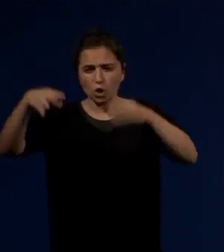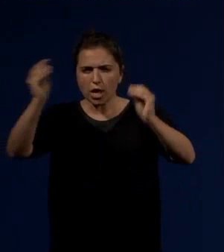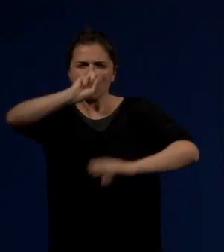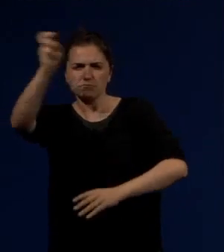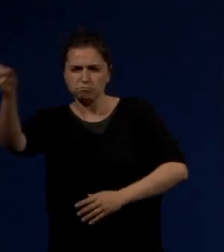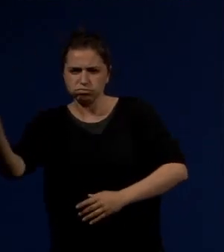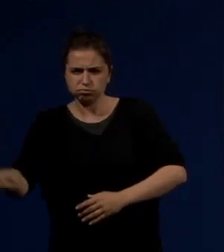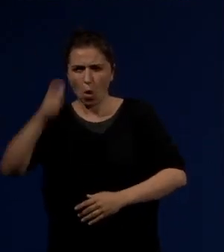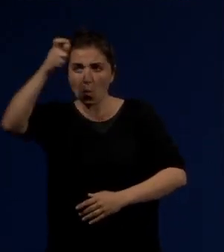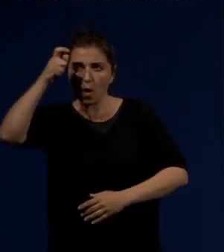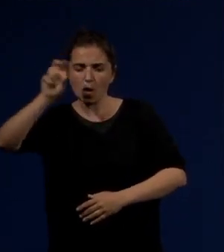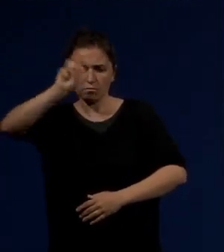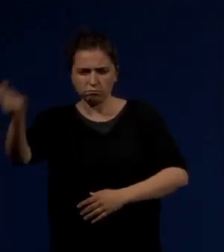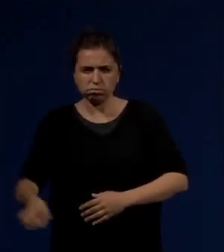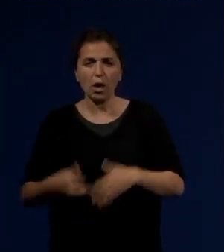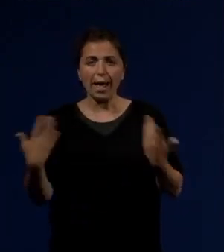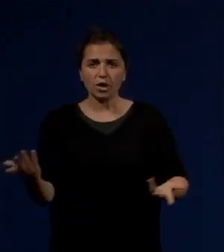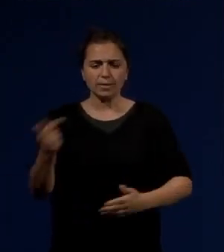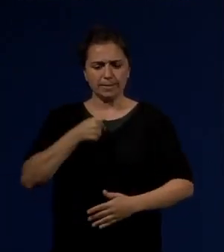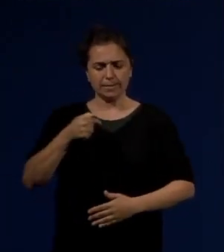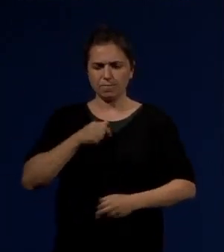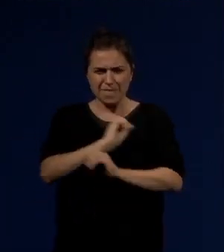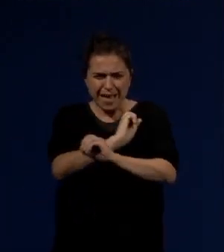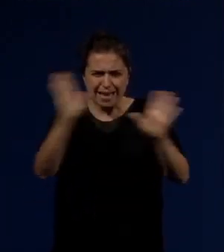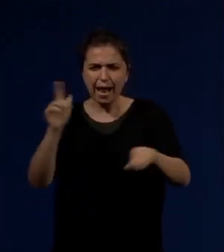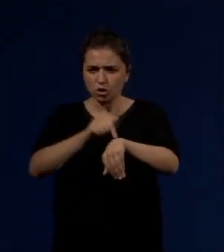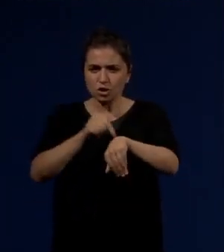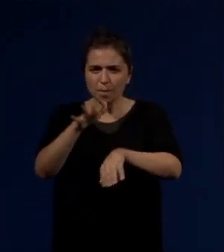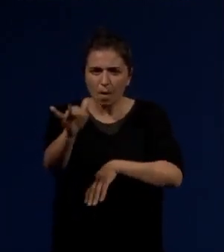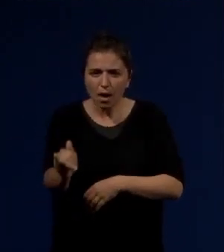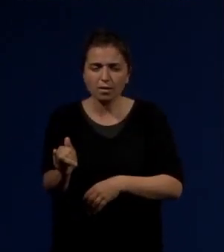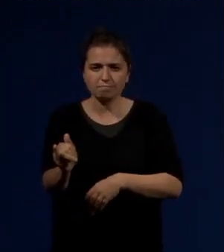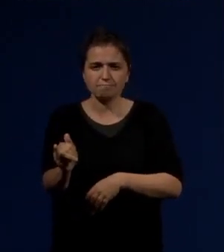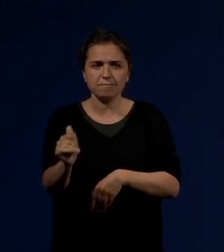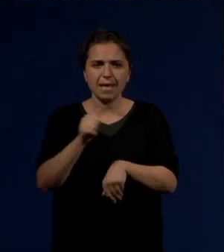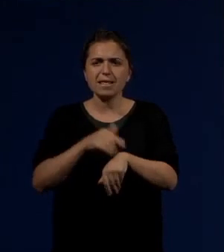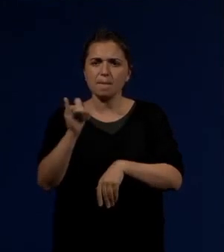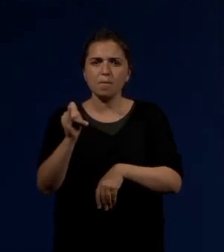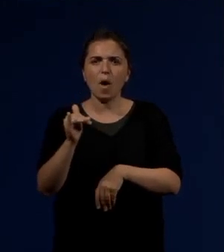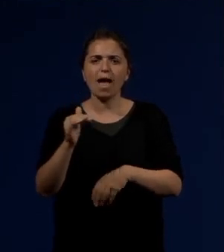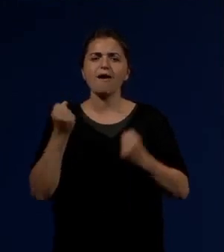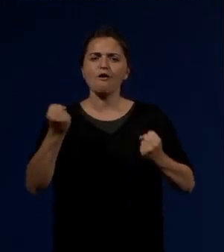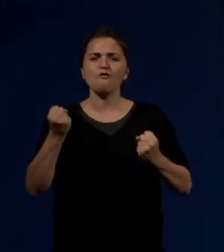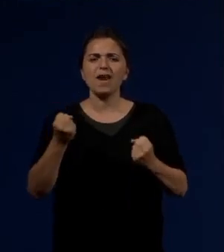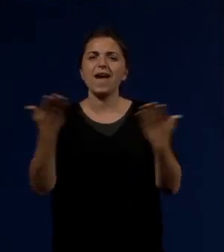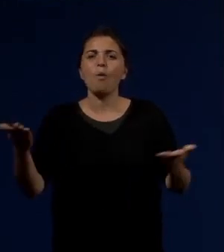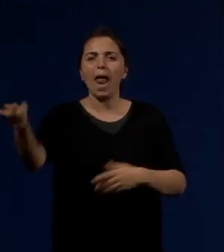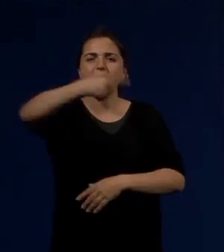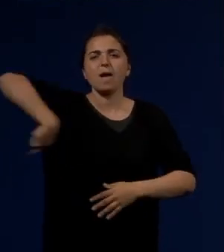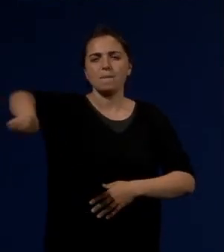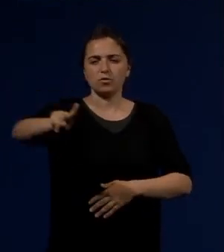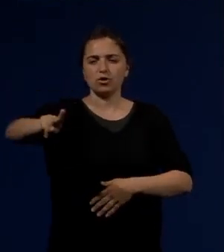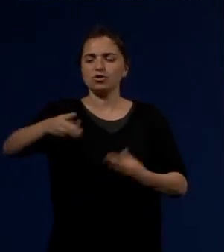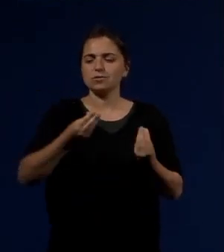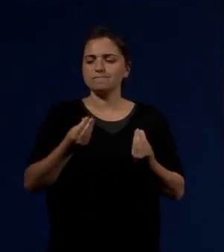demais. E eu, en definitiva, teño claro que estamos a tempo e coa forza de todos vós, co liderazgo de Luís